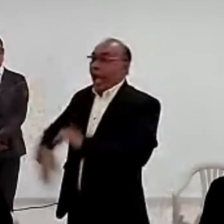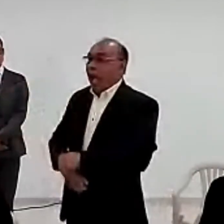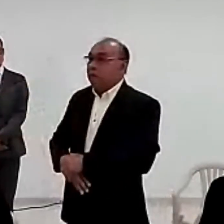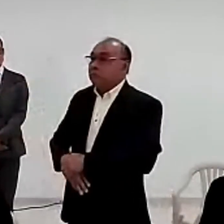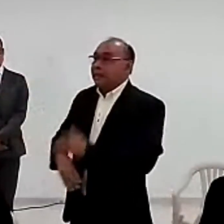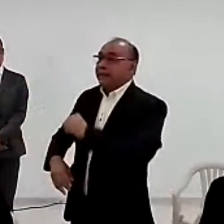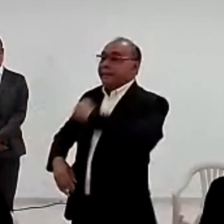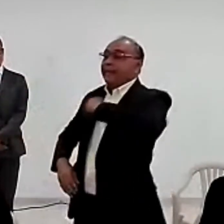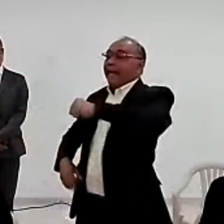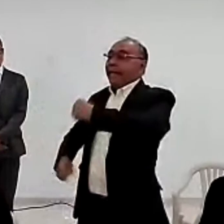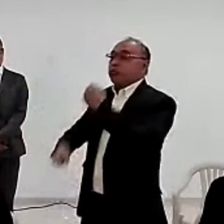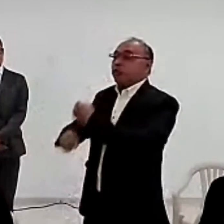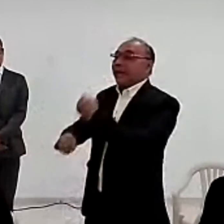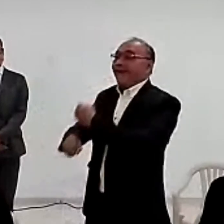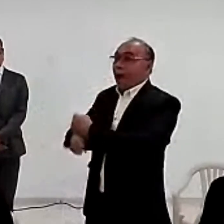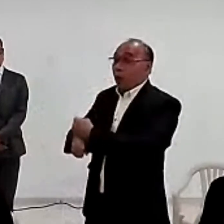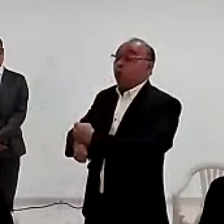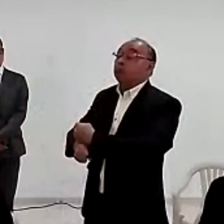entonces